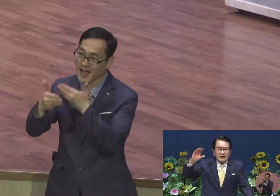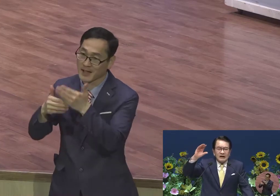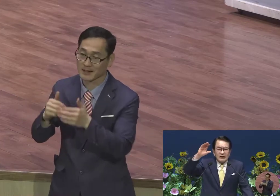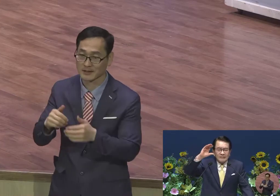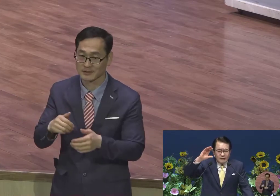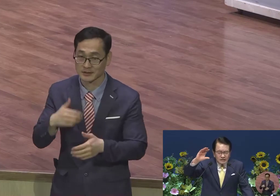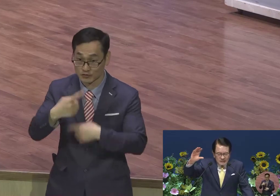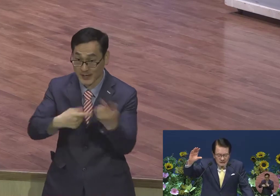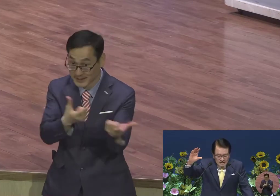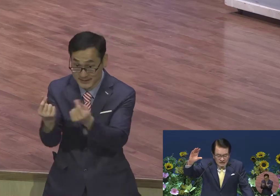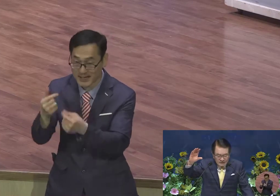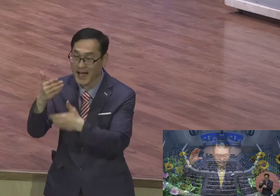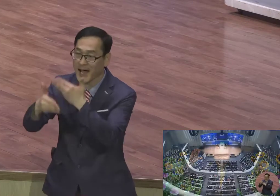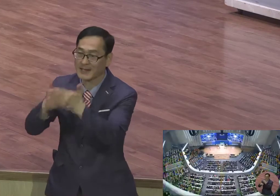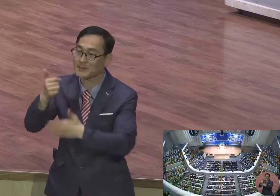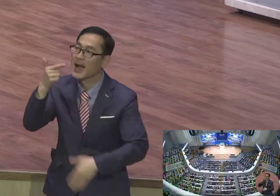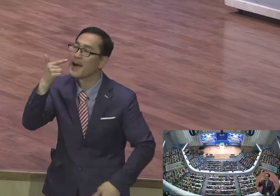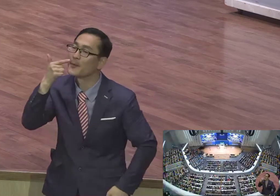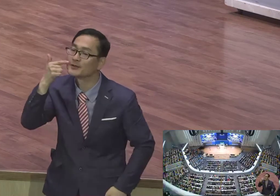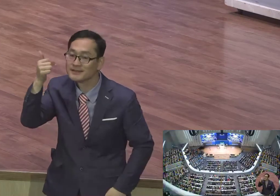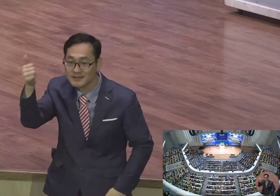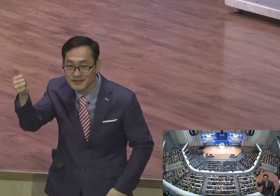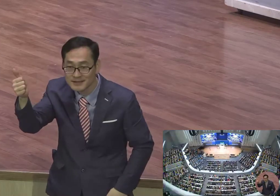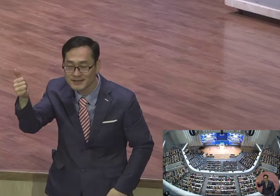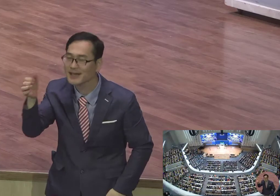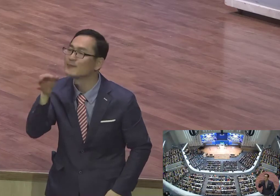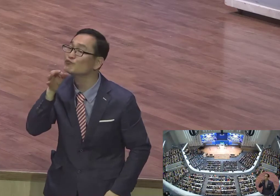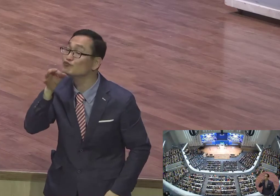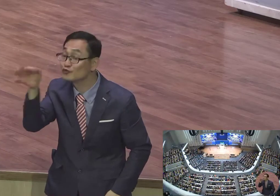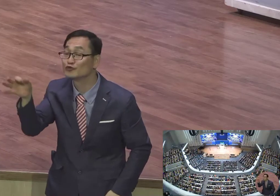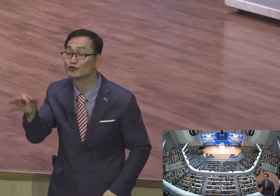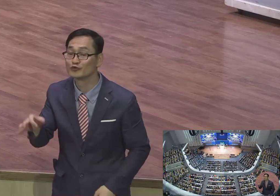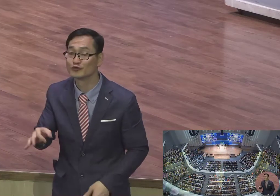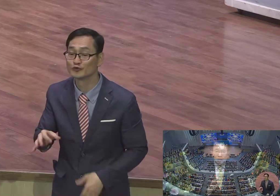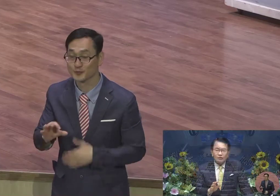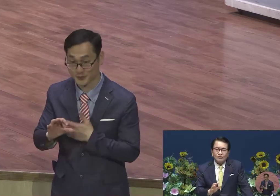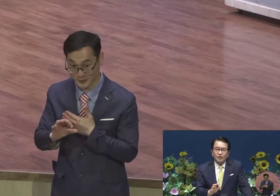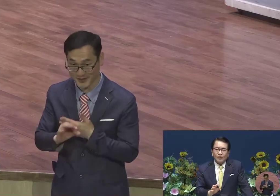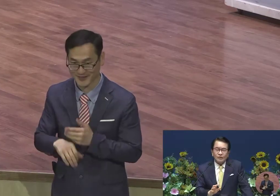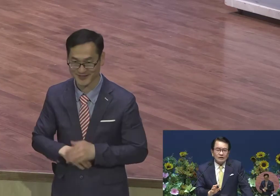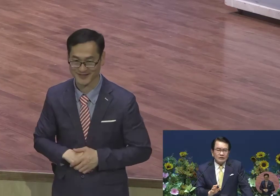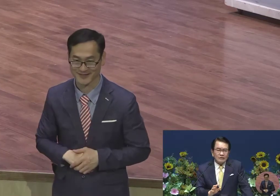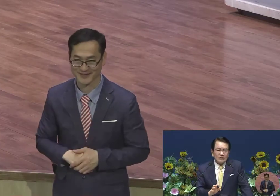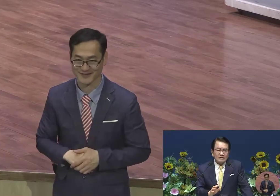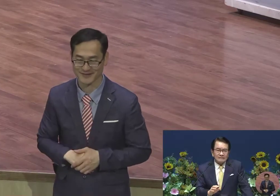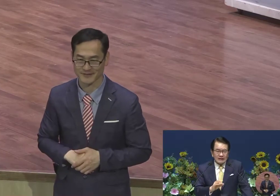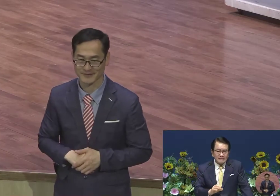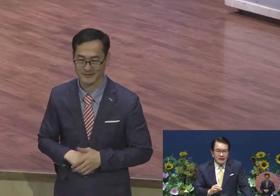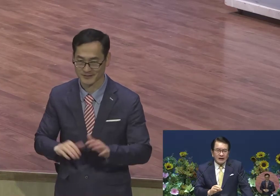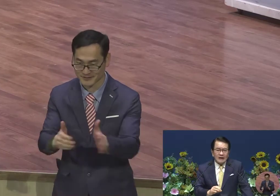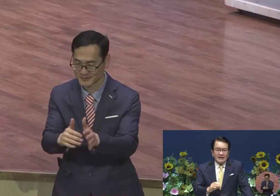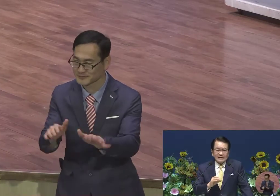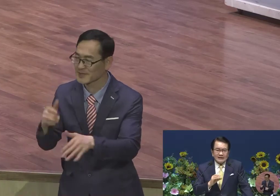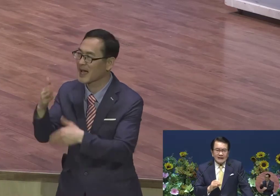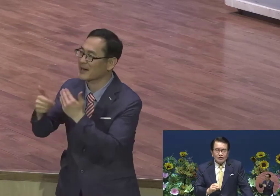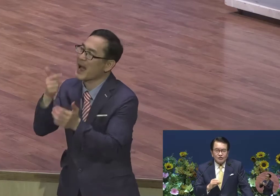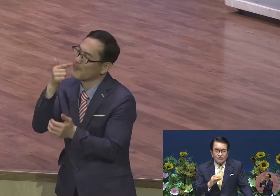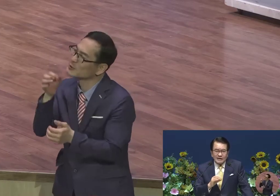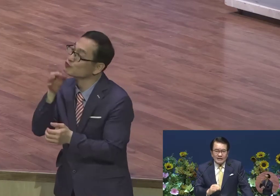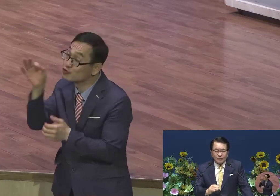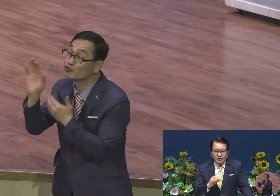따라서 해보죠 하나님의 아버지 그렇게 부르고 난 후에 쭉 내용을 소원을 기도하고 나서 마지막에